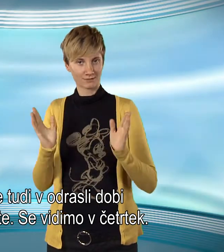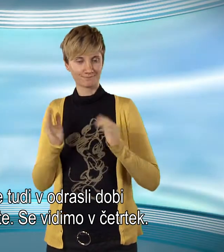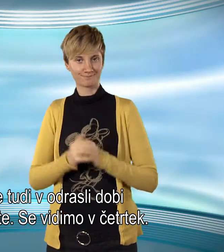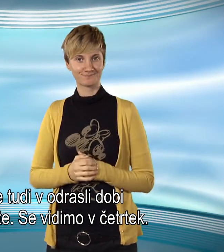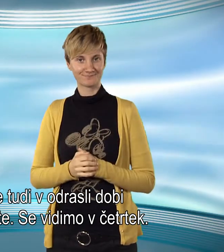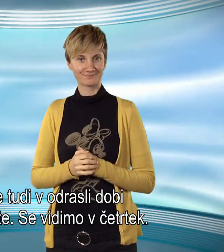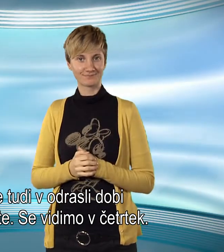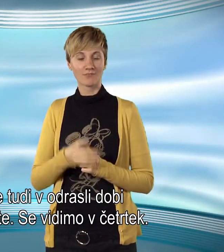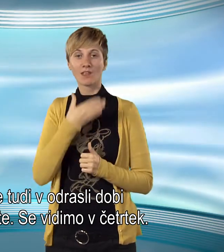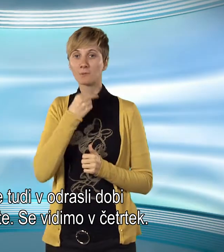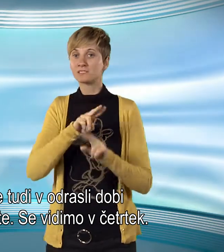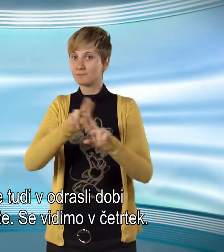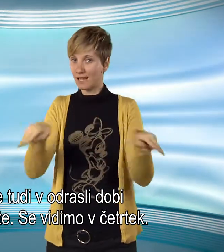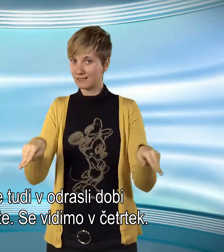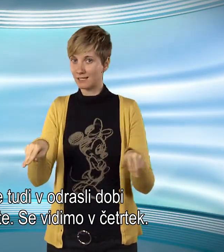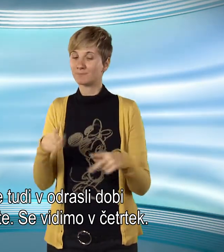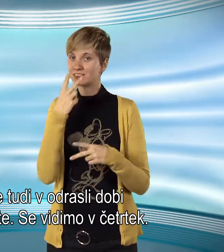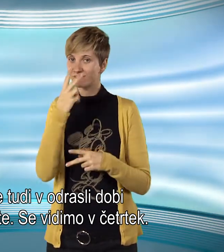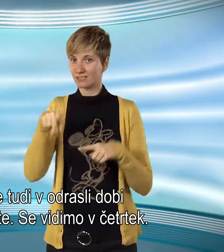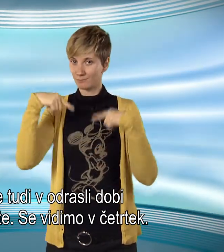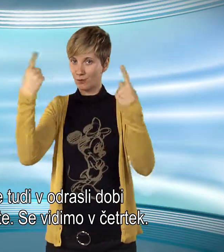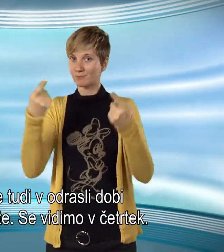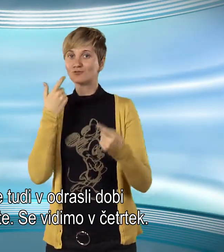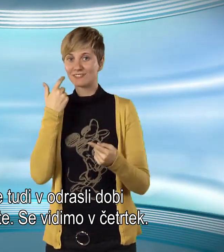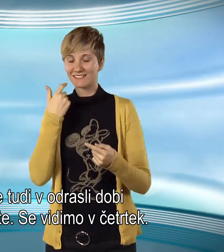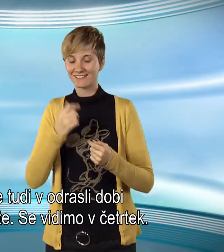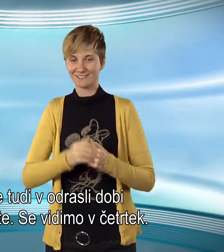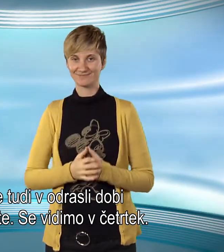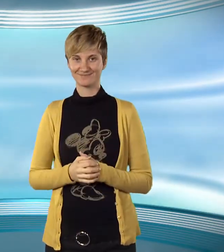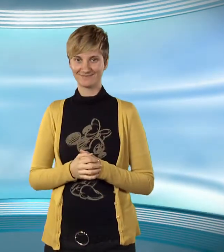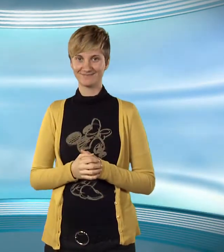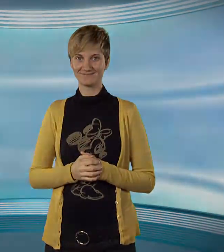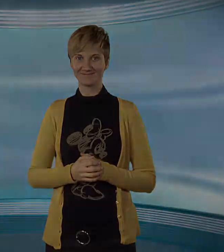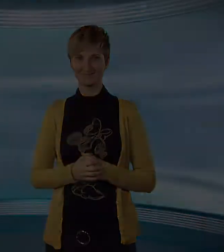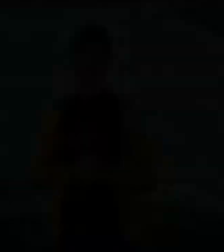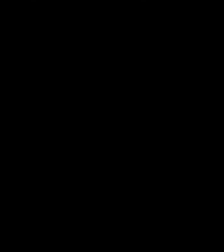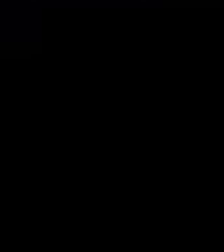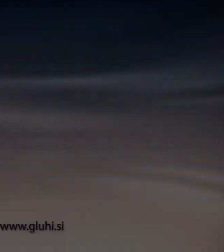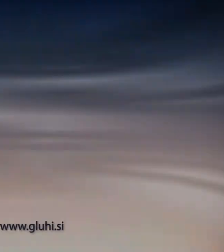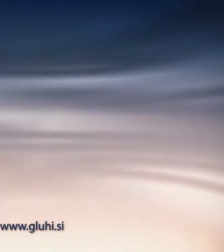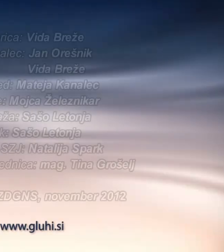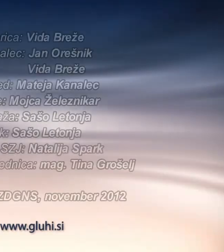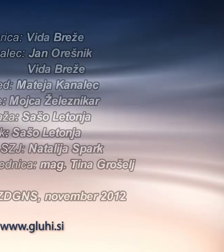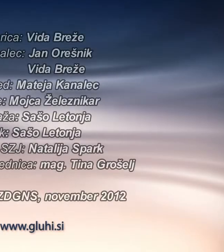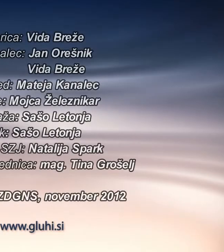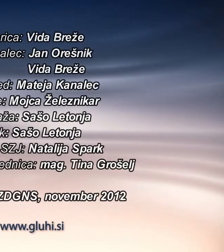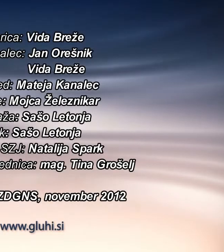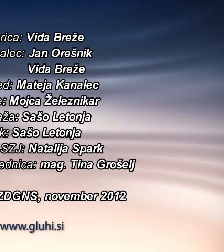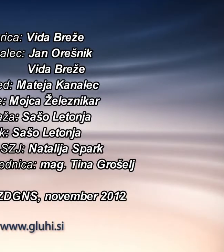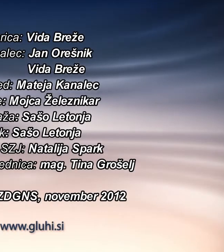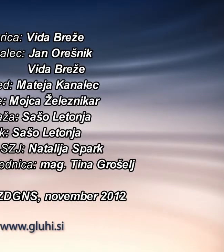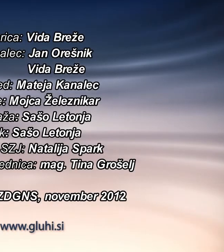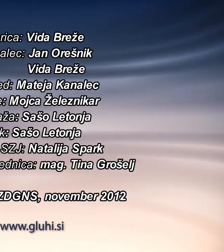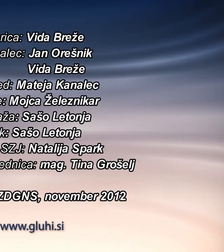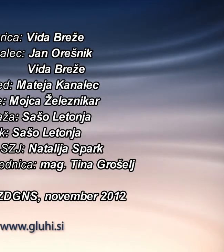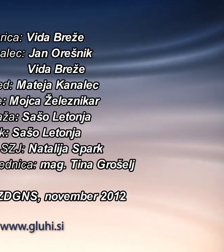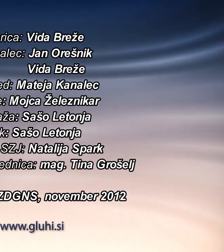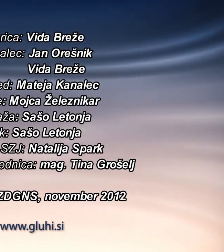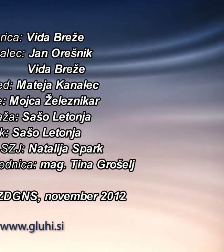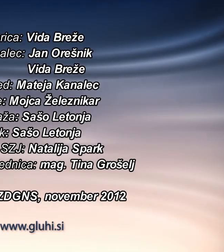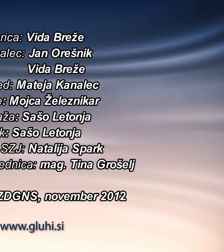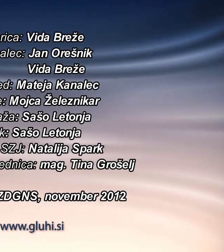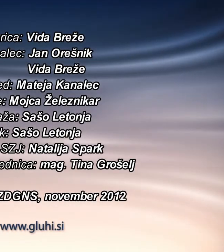pa še bolj pomemben in te imam rad. In to ponavadi otroka pomiri, ne. Kaj pa, če imamo iskreno enako radi